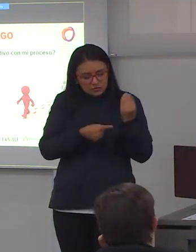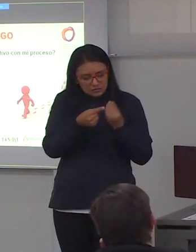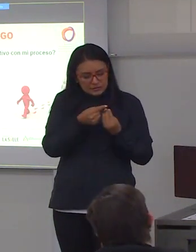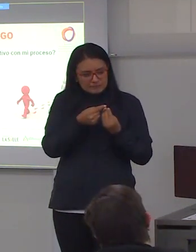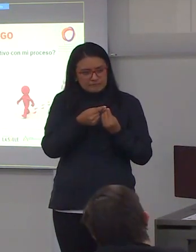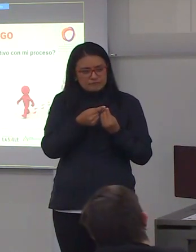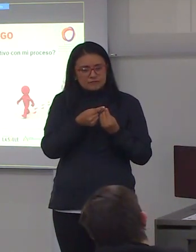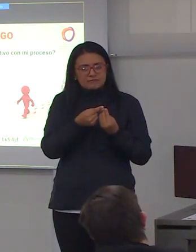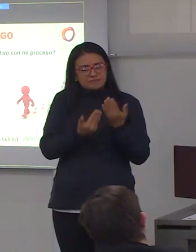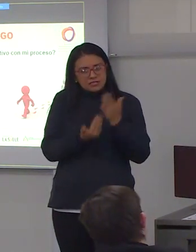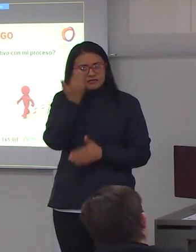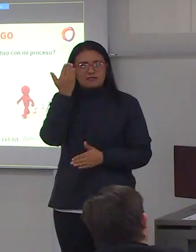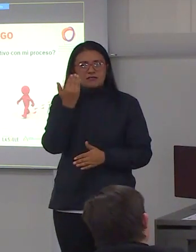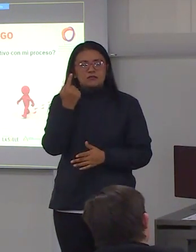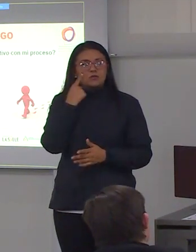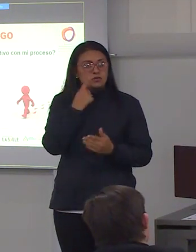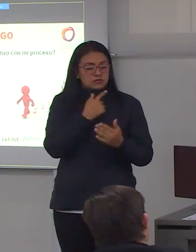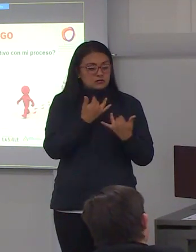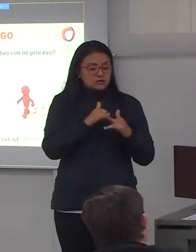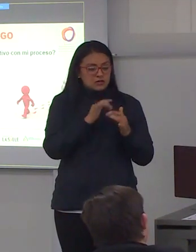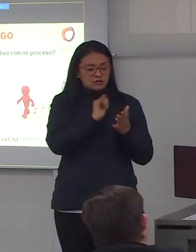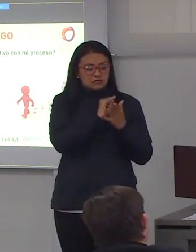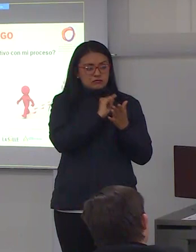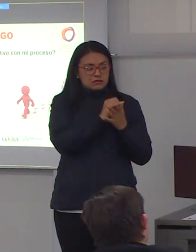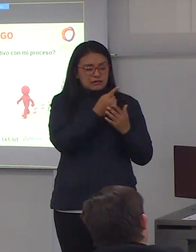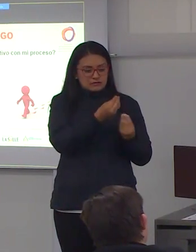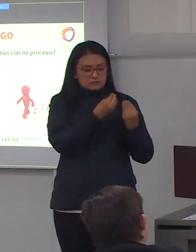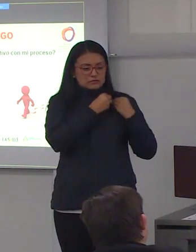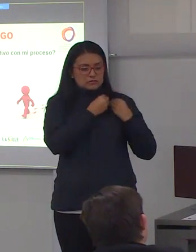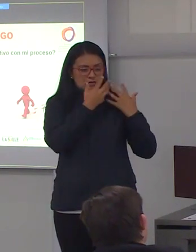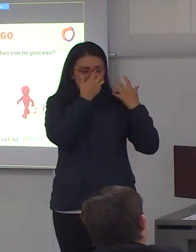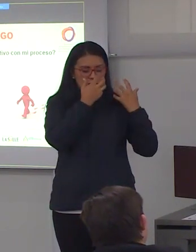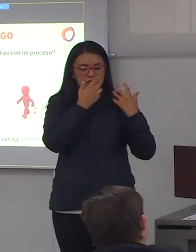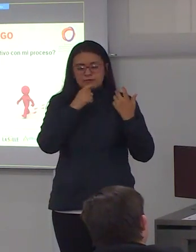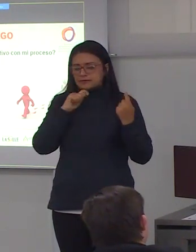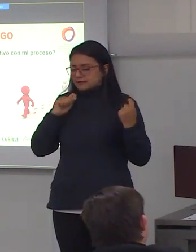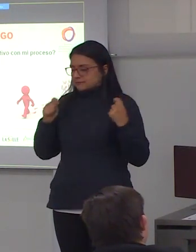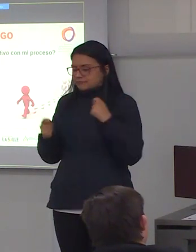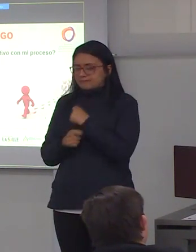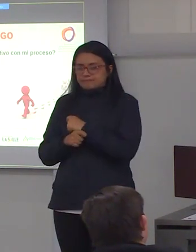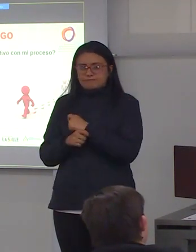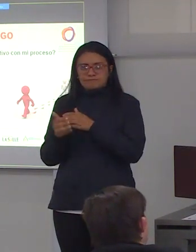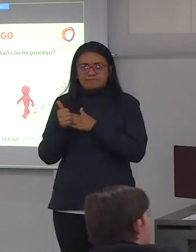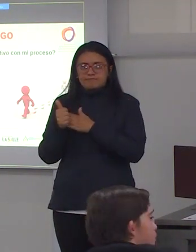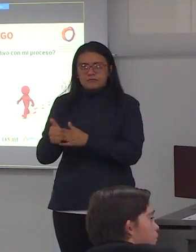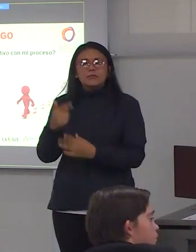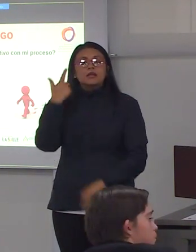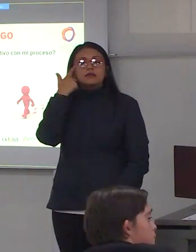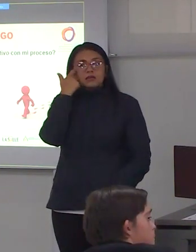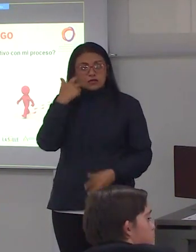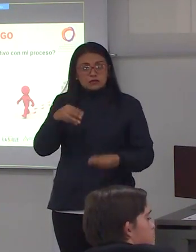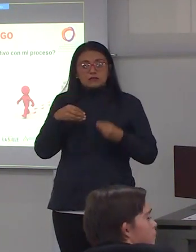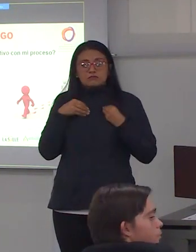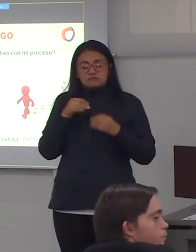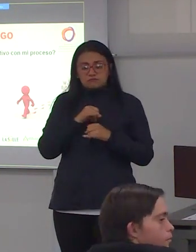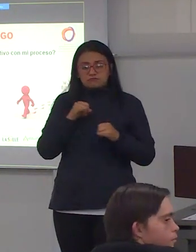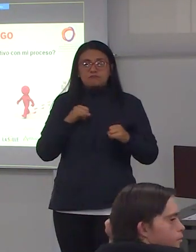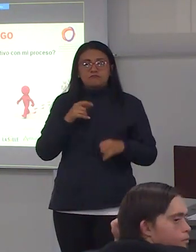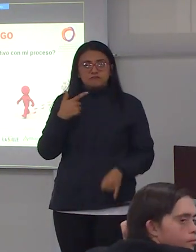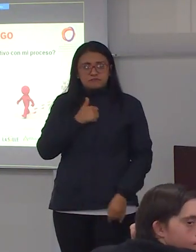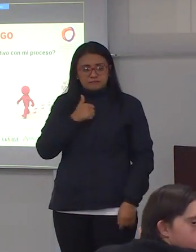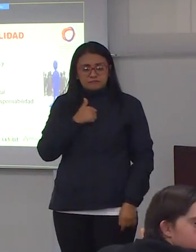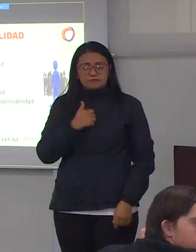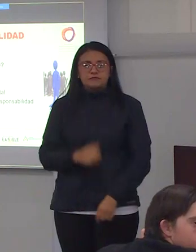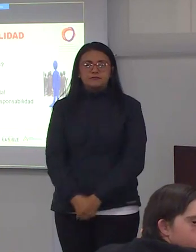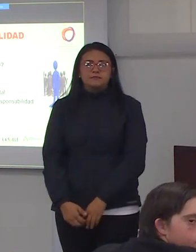porque cuando salimos por estos filtros hay que rediseñarse totalmente y asumir el reto el reto individual el reto de uno